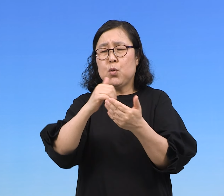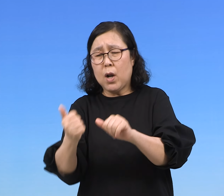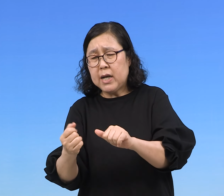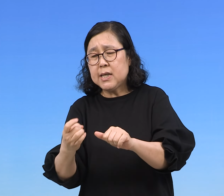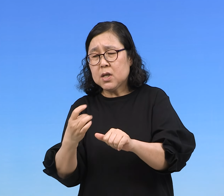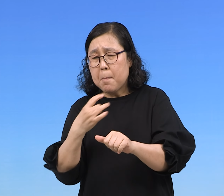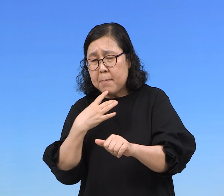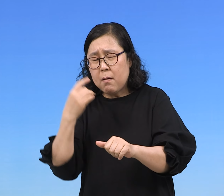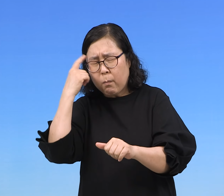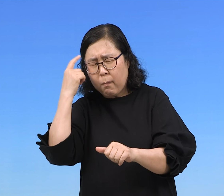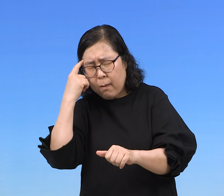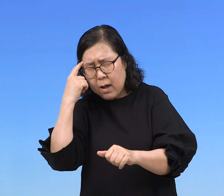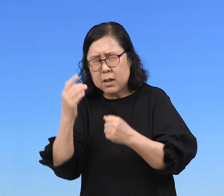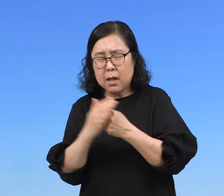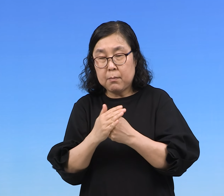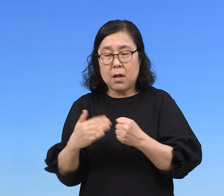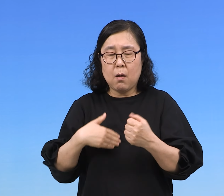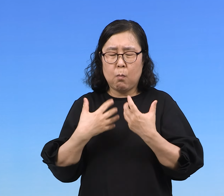죽으심,